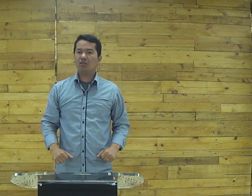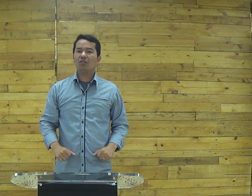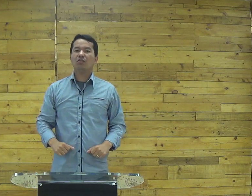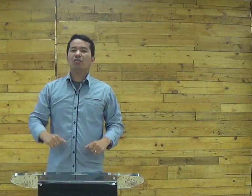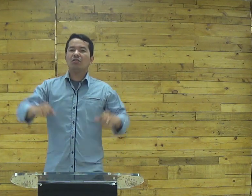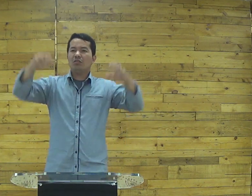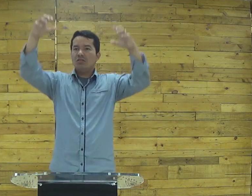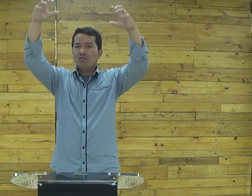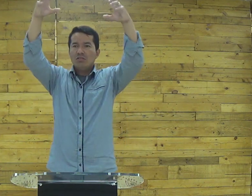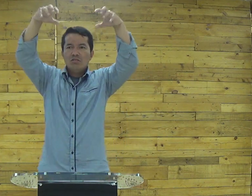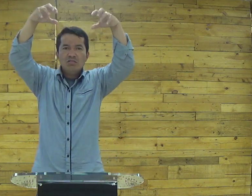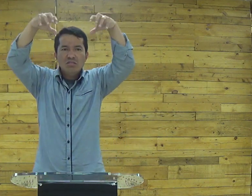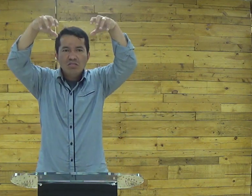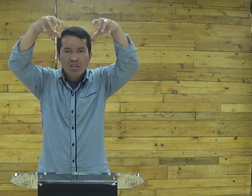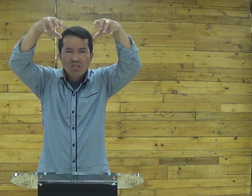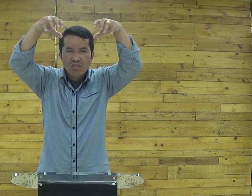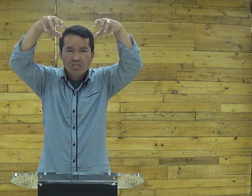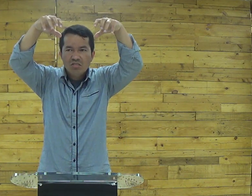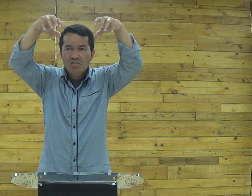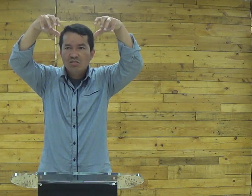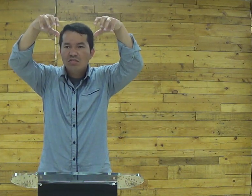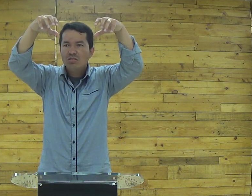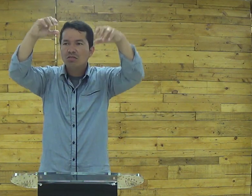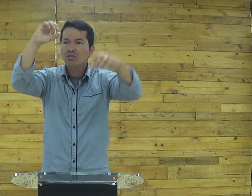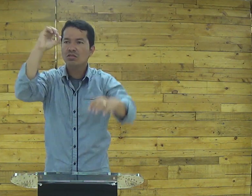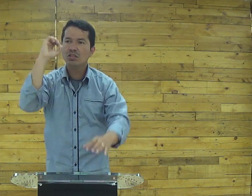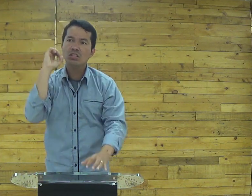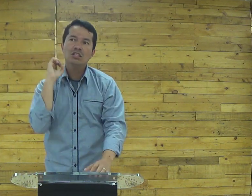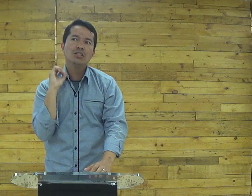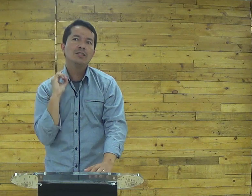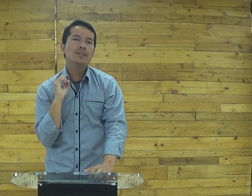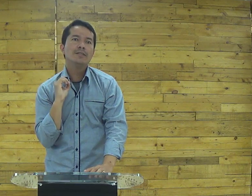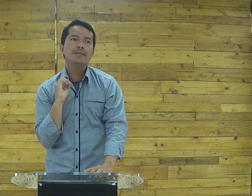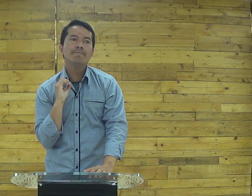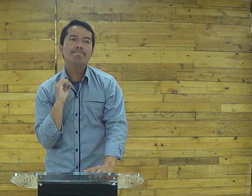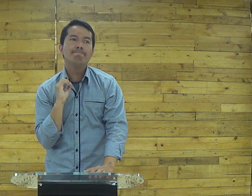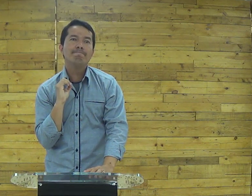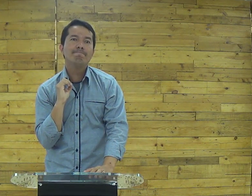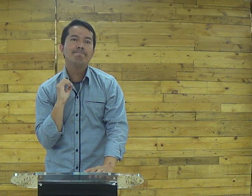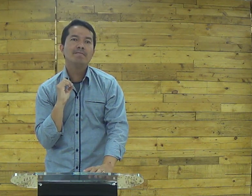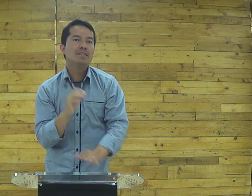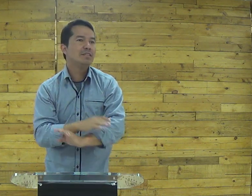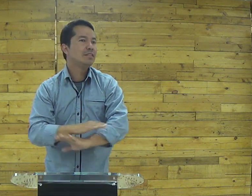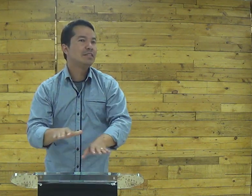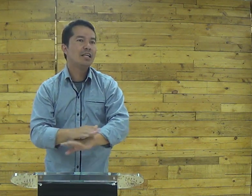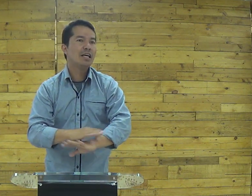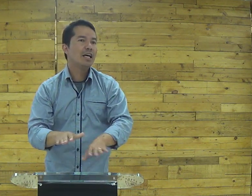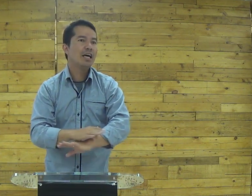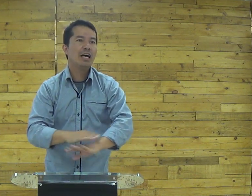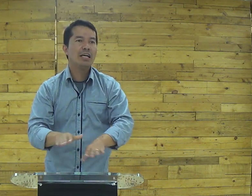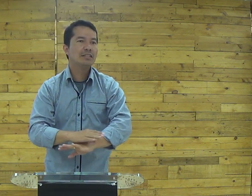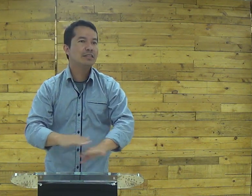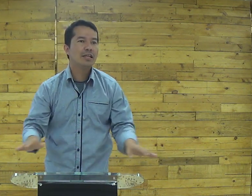prestam os seus cultos horríveis aos ídolos, mas nada acontece.